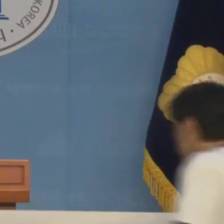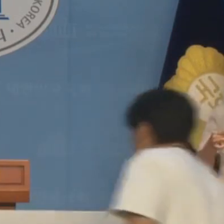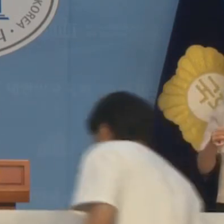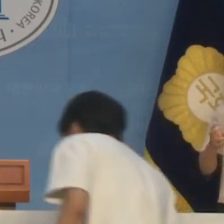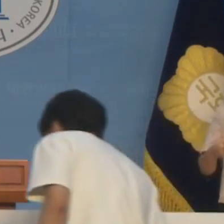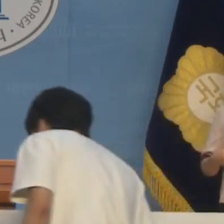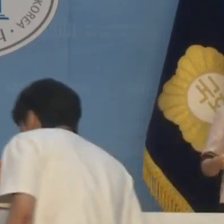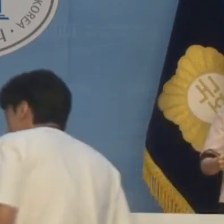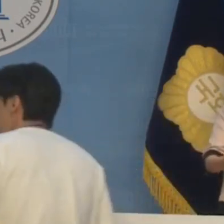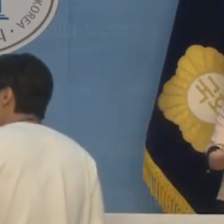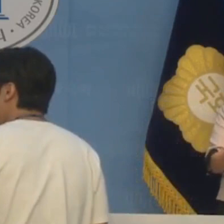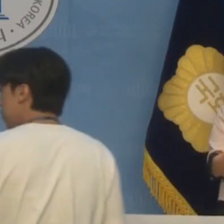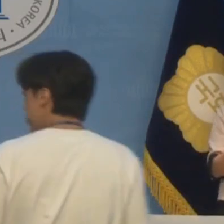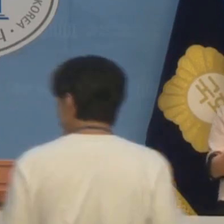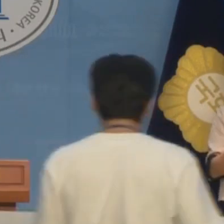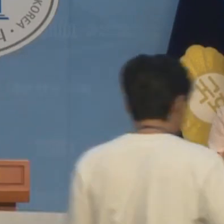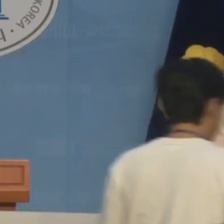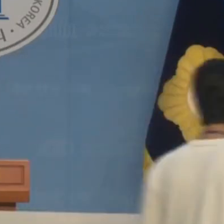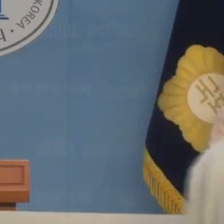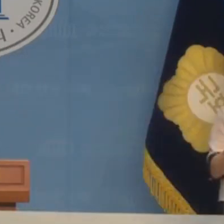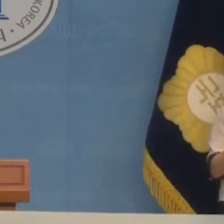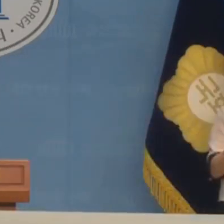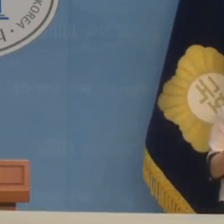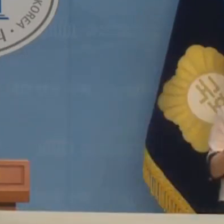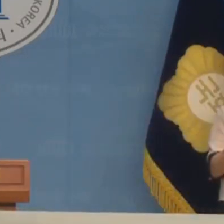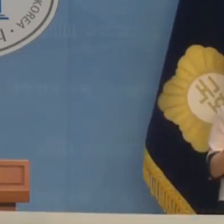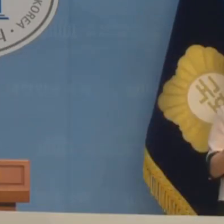다른 분 오신다고 그랬다. 다른 분 두 분 오신다고 그랬다.